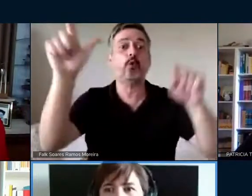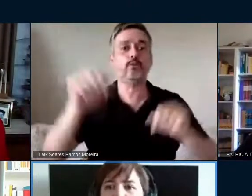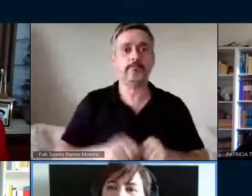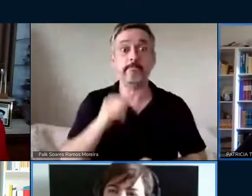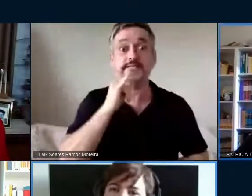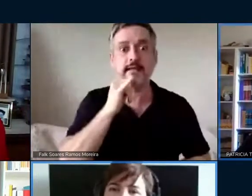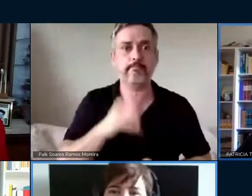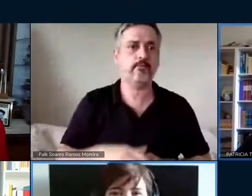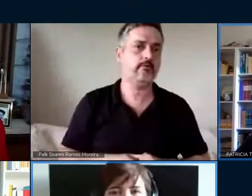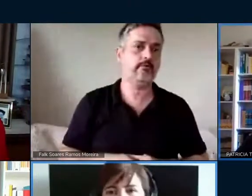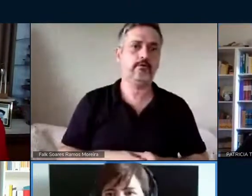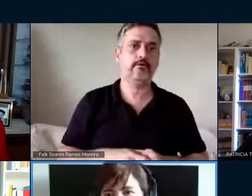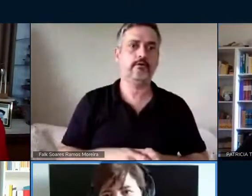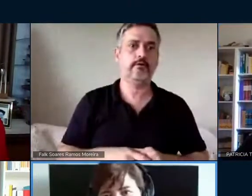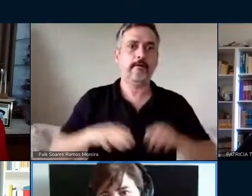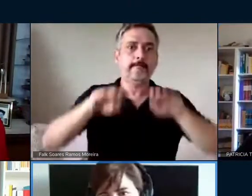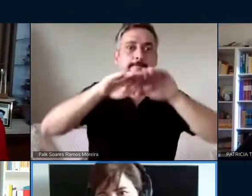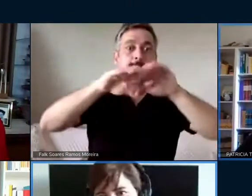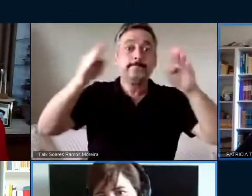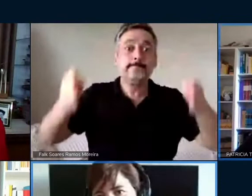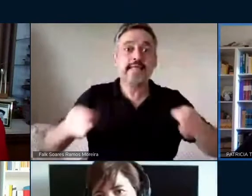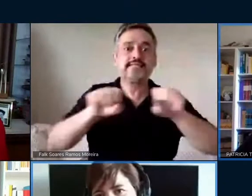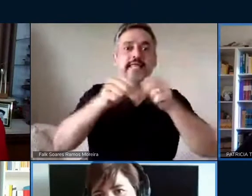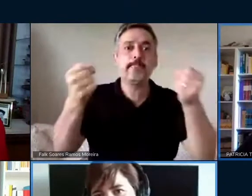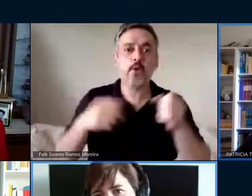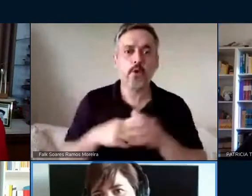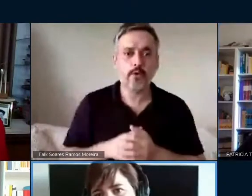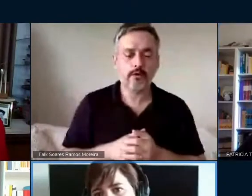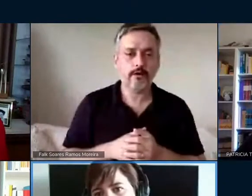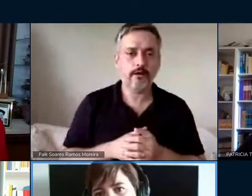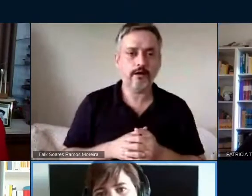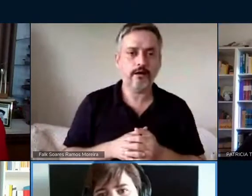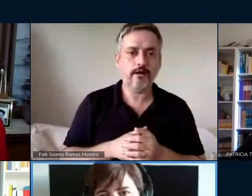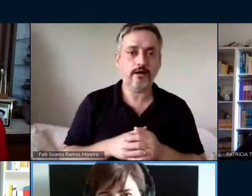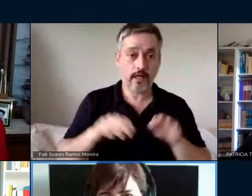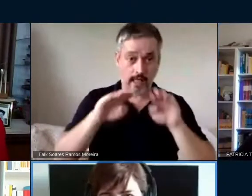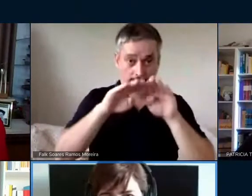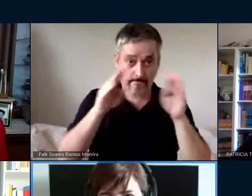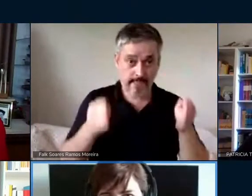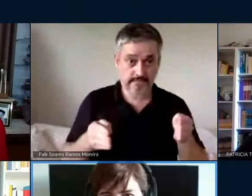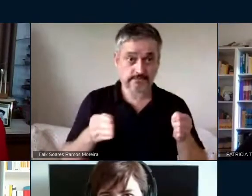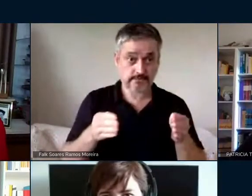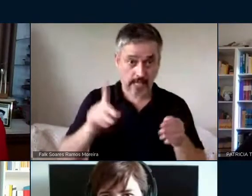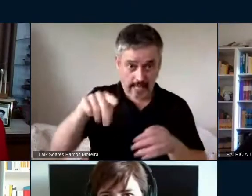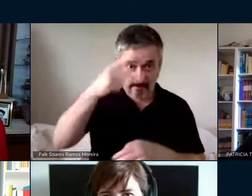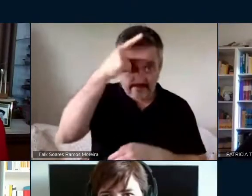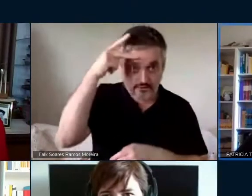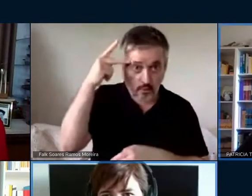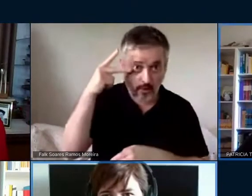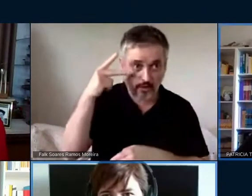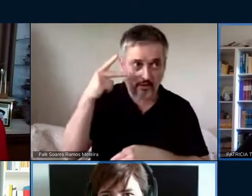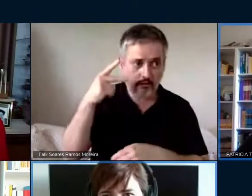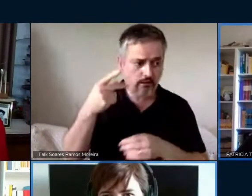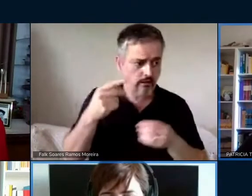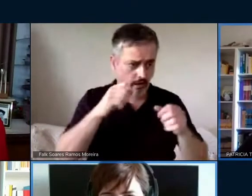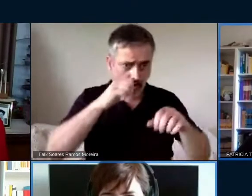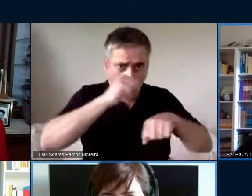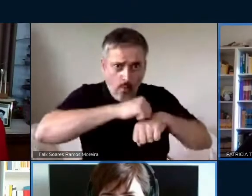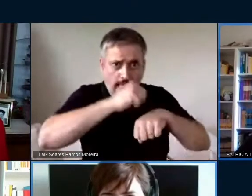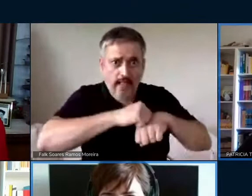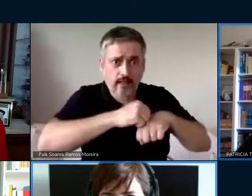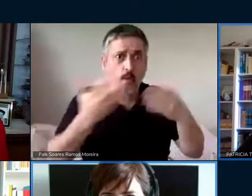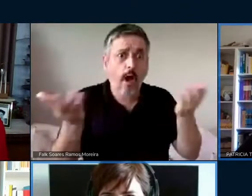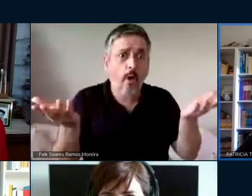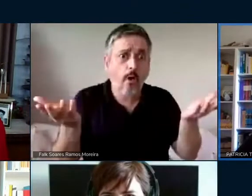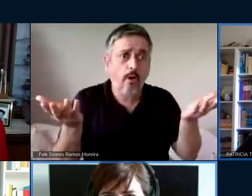colocado lá. Aí eu coloquei outra frase. Coloquei, a mesa quebrou. A mesa é